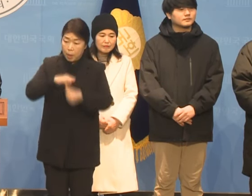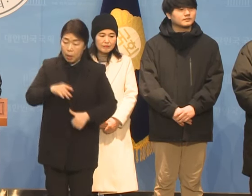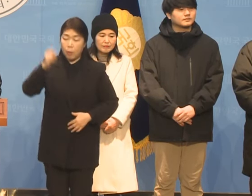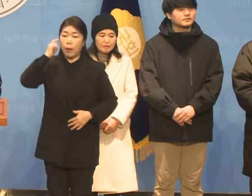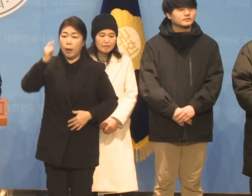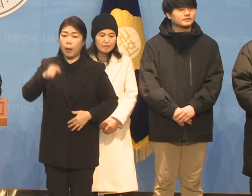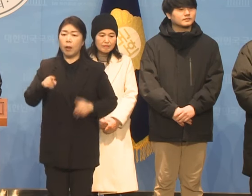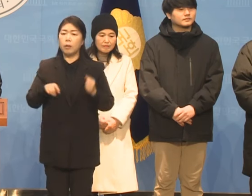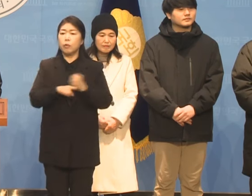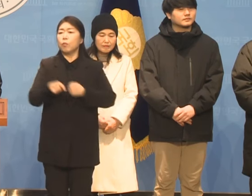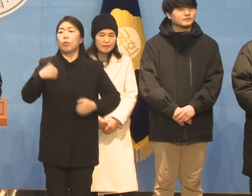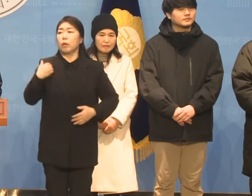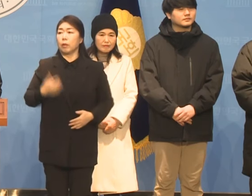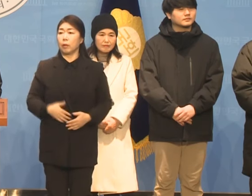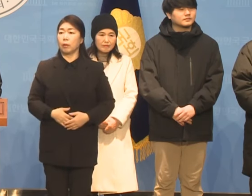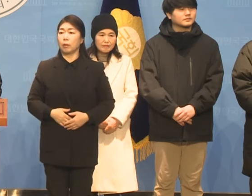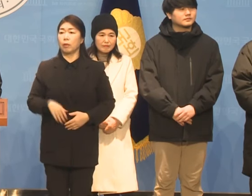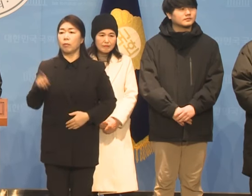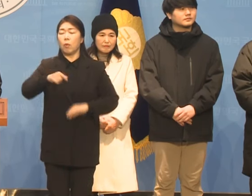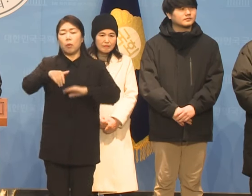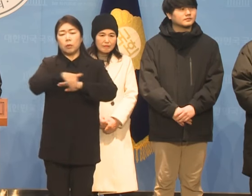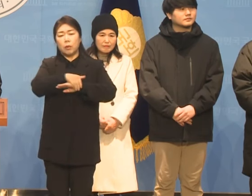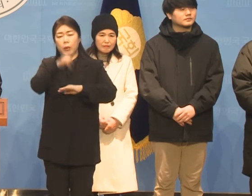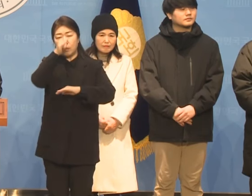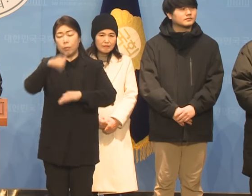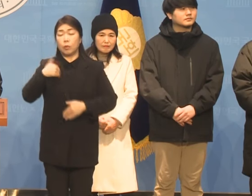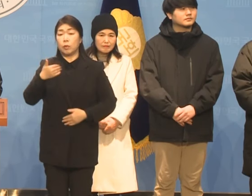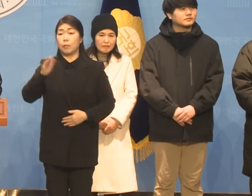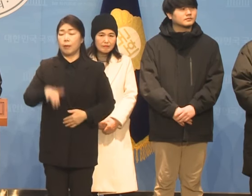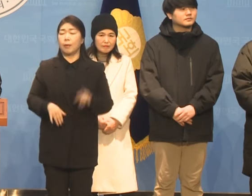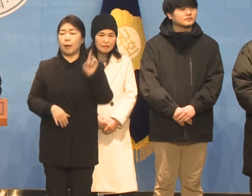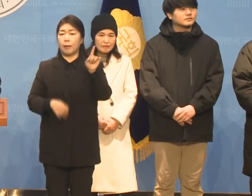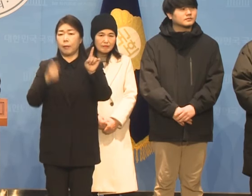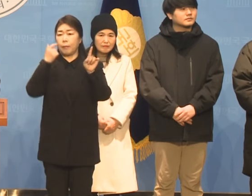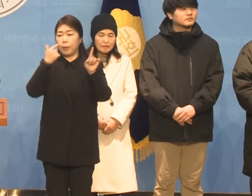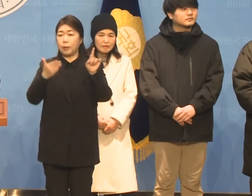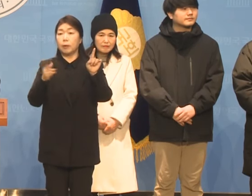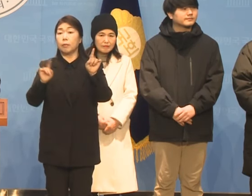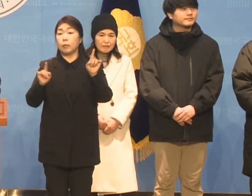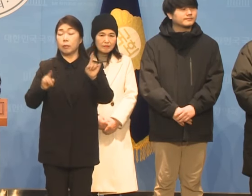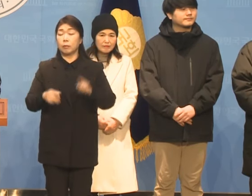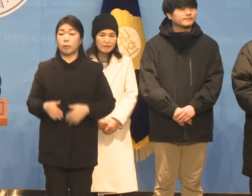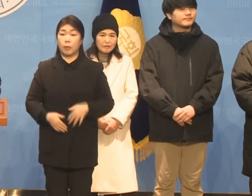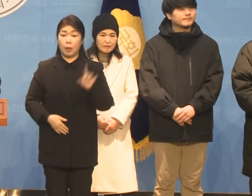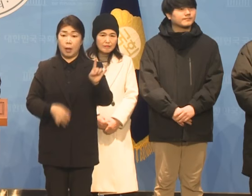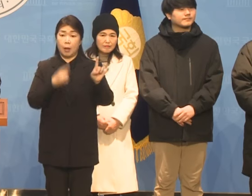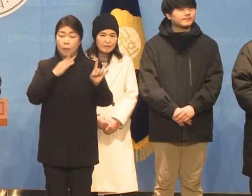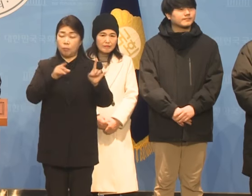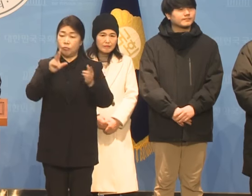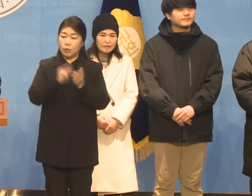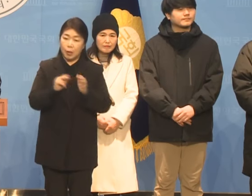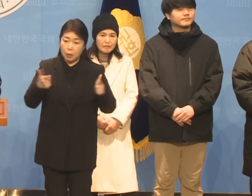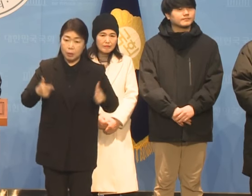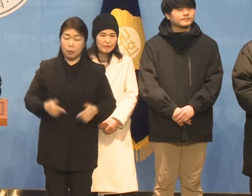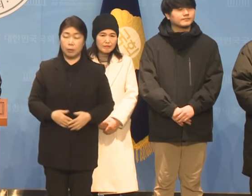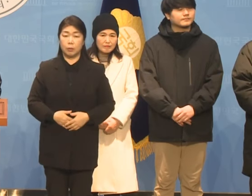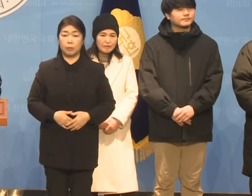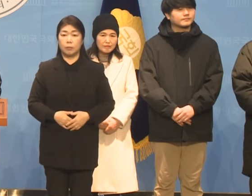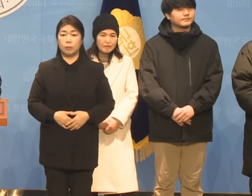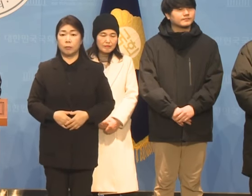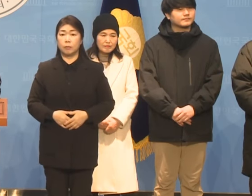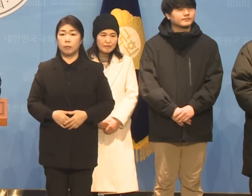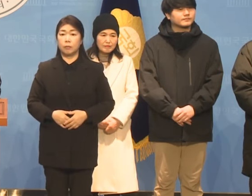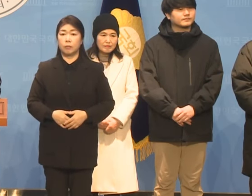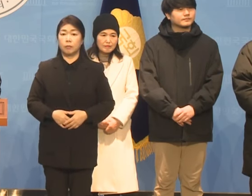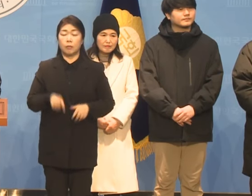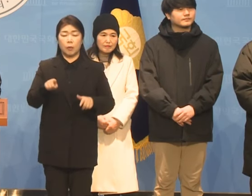어떤 정치적 의도가 있었는지는 모르지만 한 가지 분명한 것은 저 하나만의 문제가 아니라